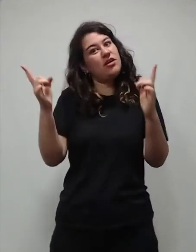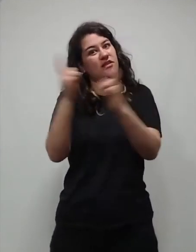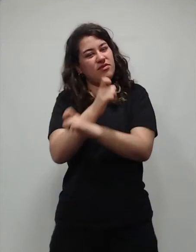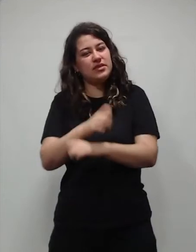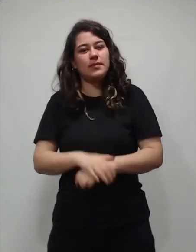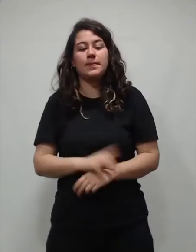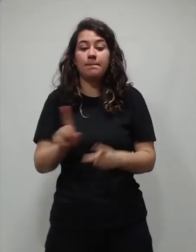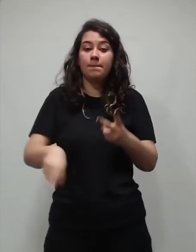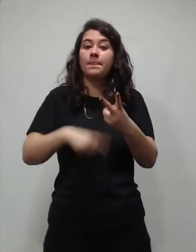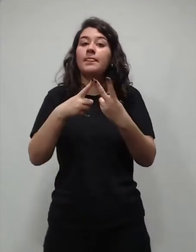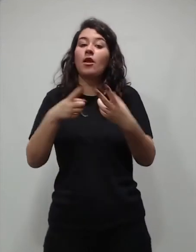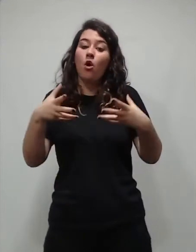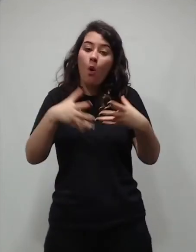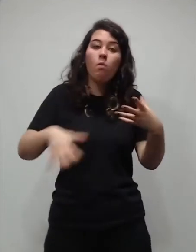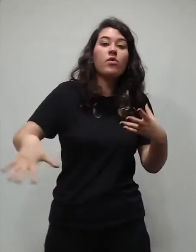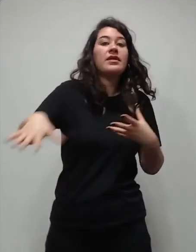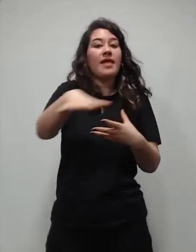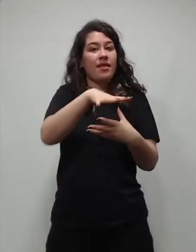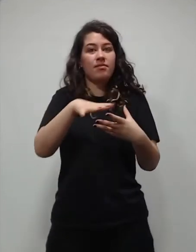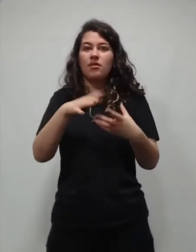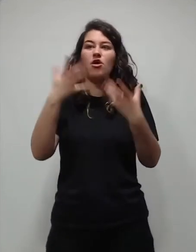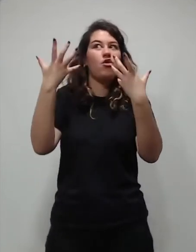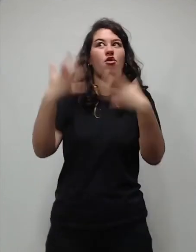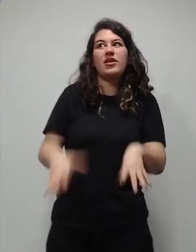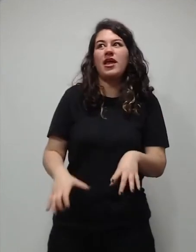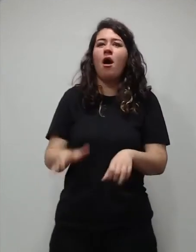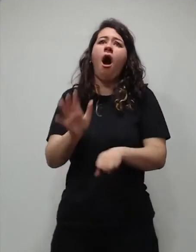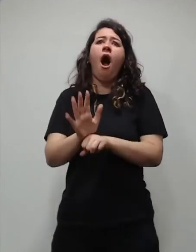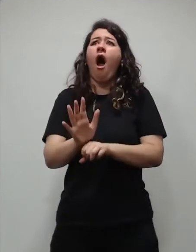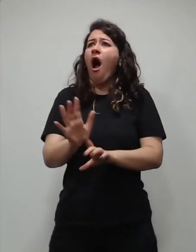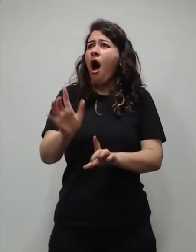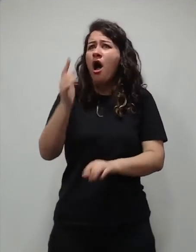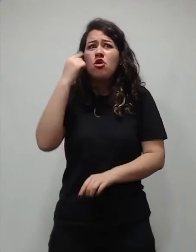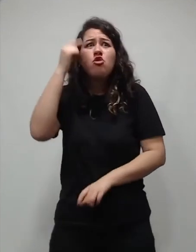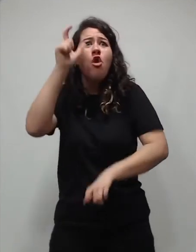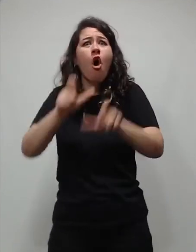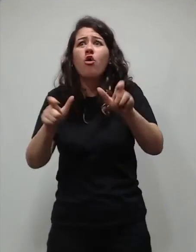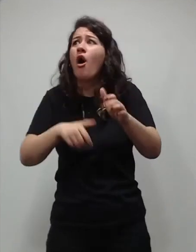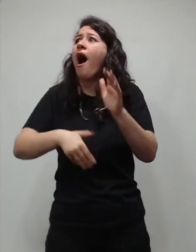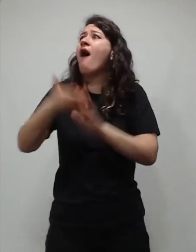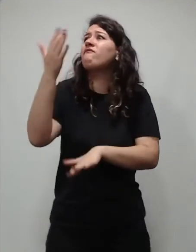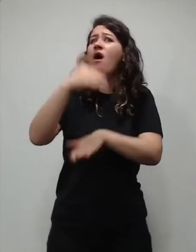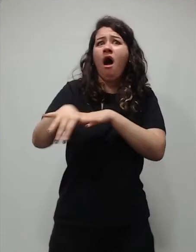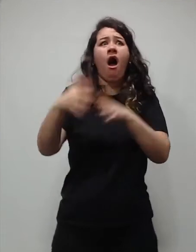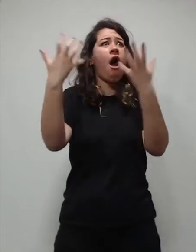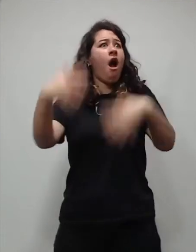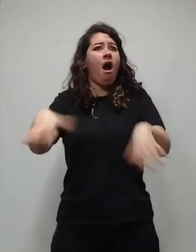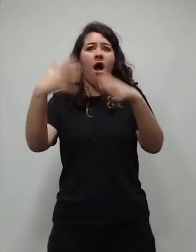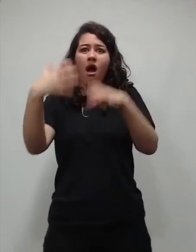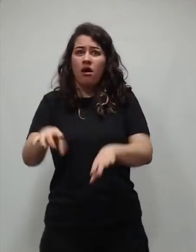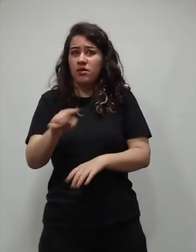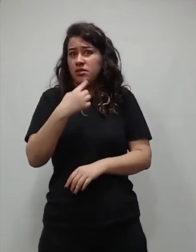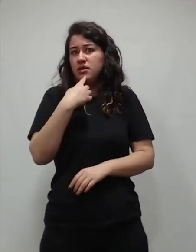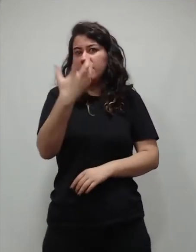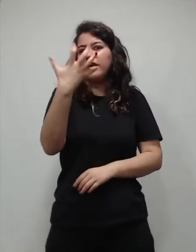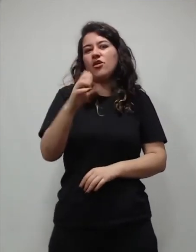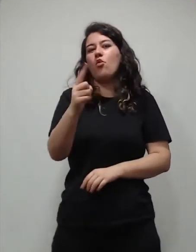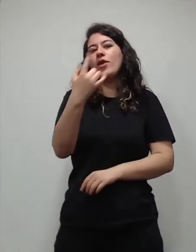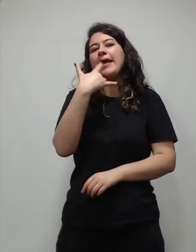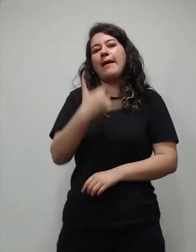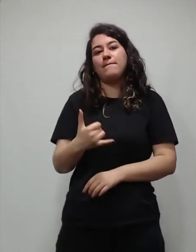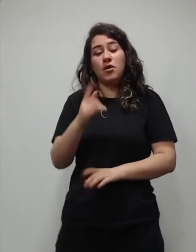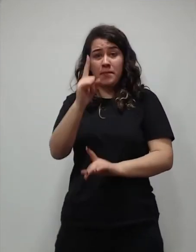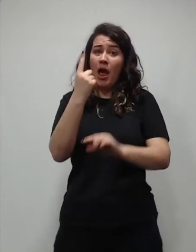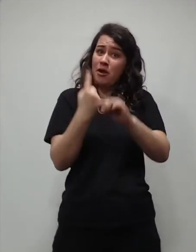tensiones en la comunidad. La comunidad no quiere que los locos lleguen a la comunidad. Quiero nombrar el